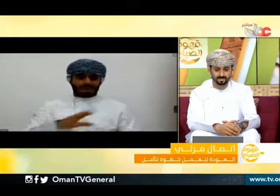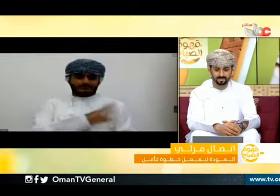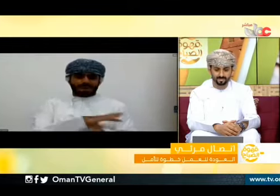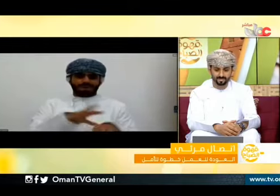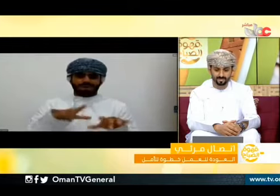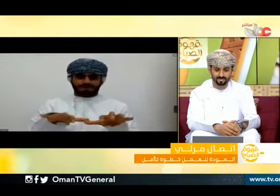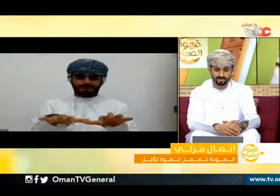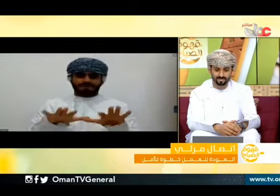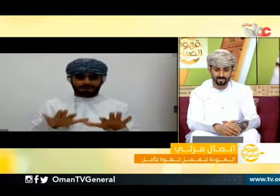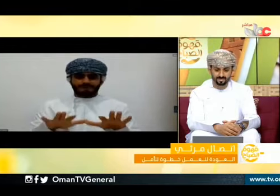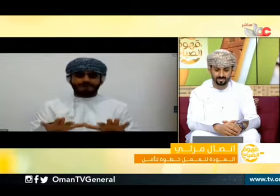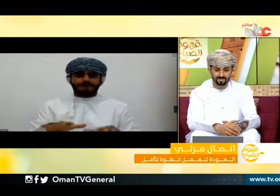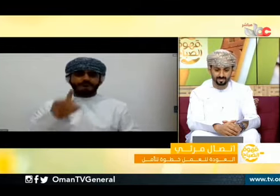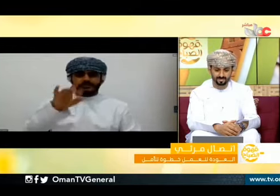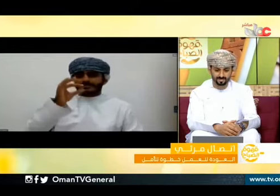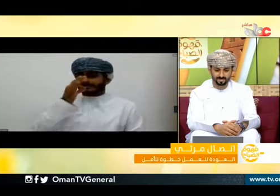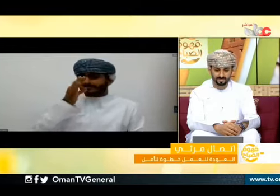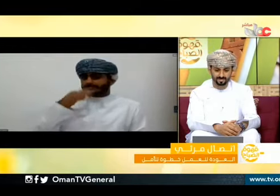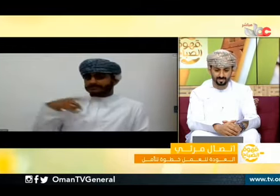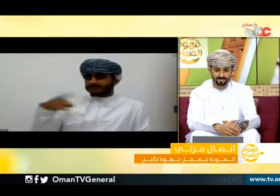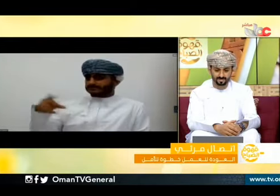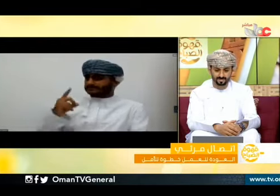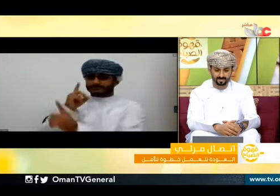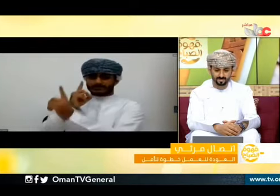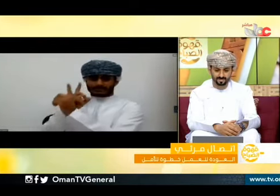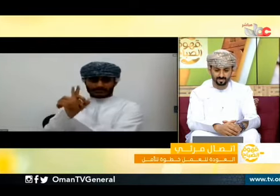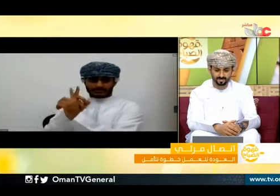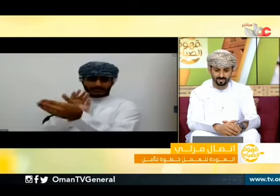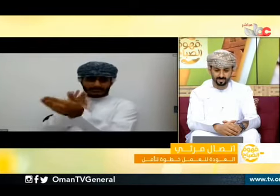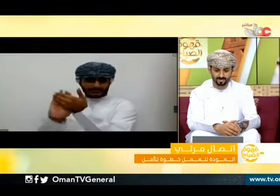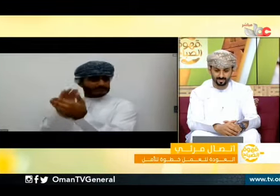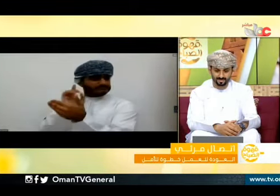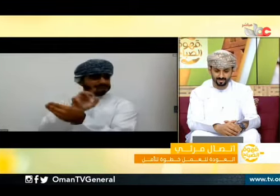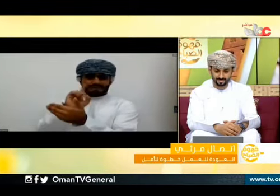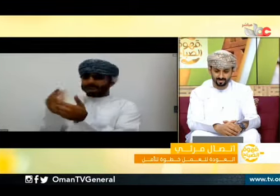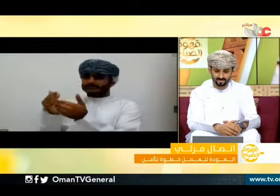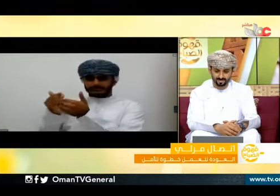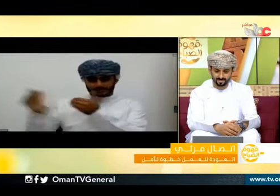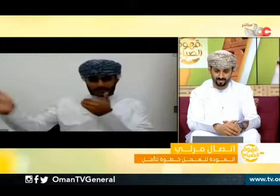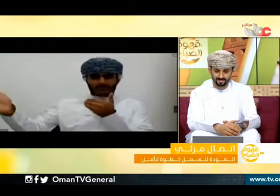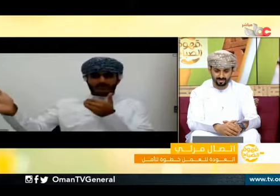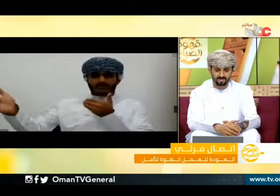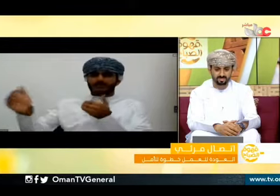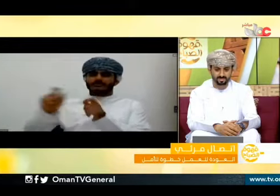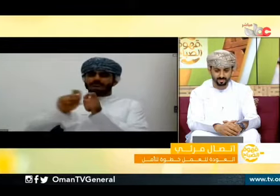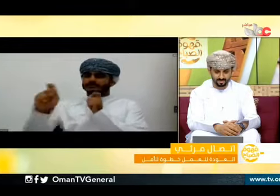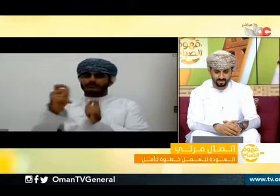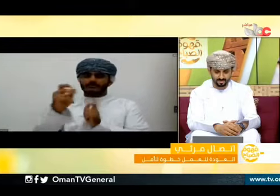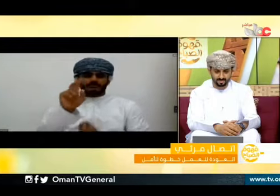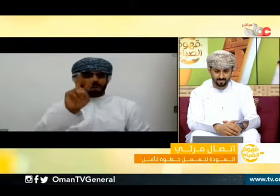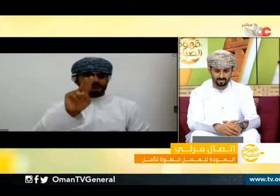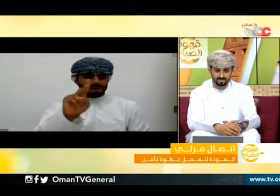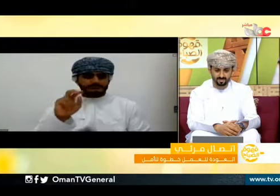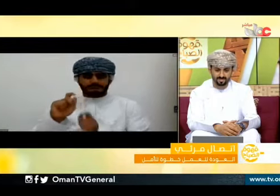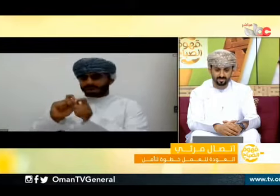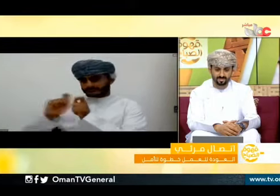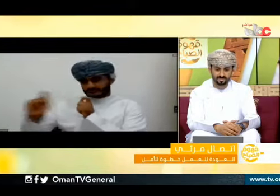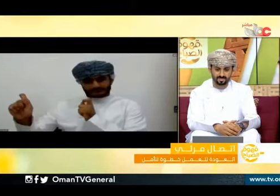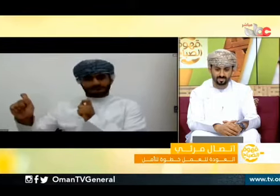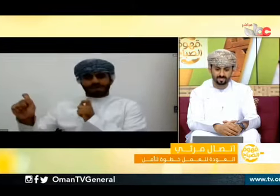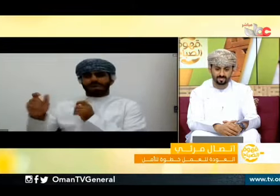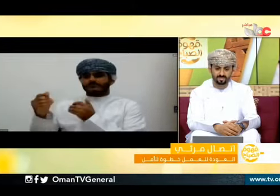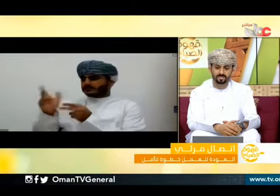وأقوم بالعمل التي يطلب مني من خلال إدخال البيانات، توصيل الرسائل، استلامها، وأيضا